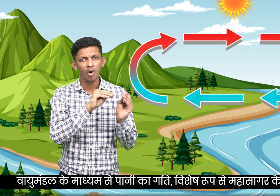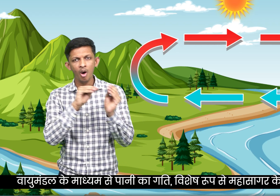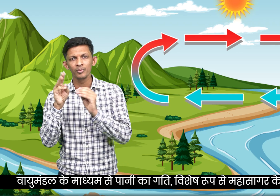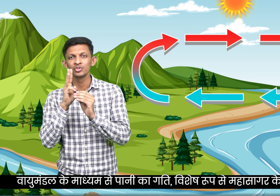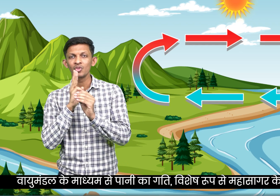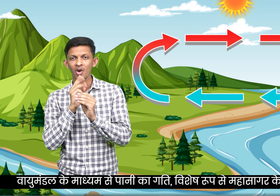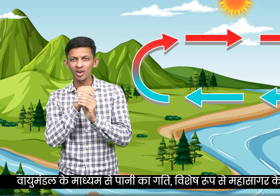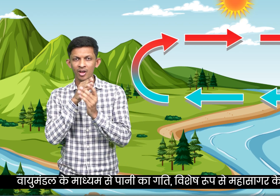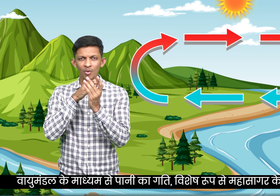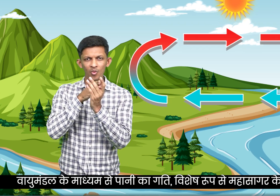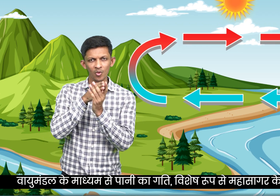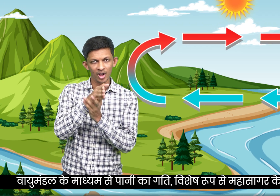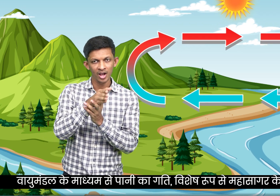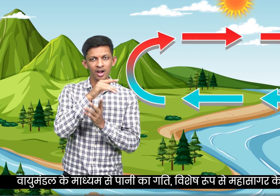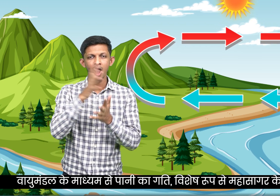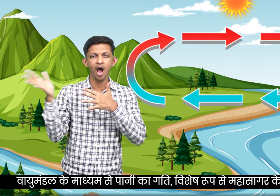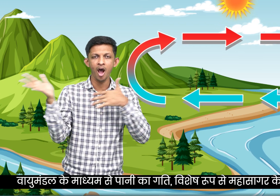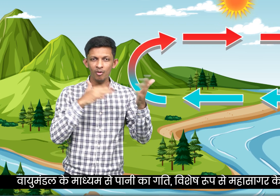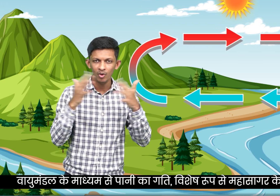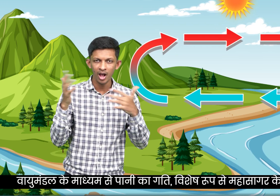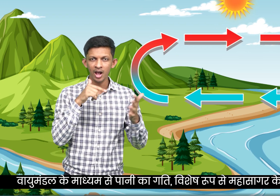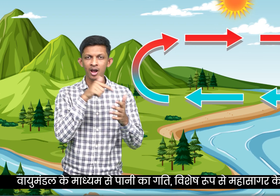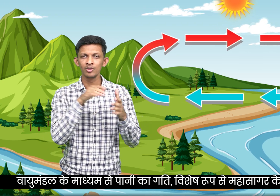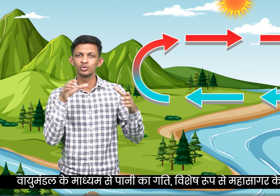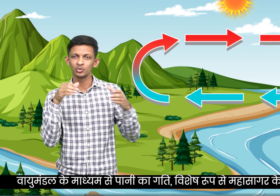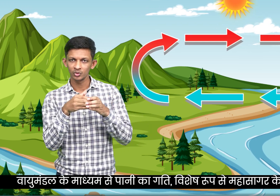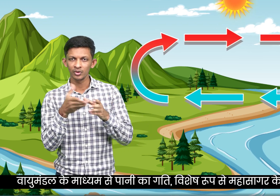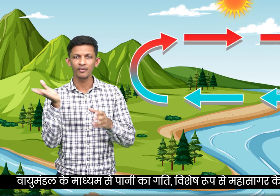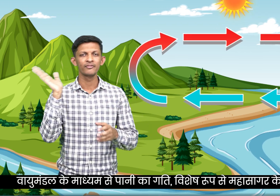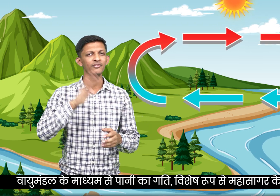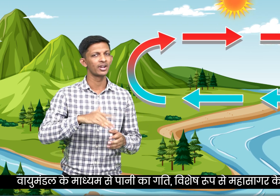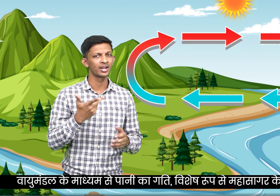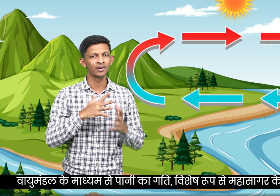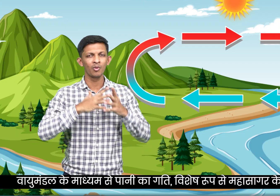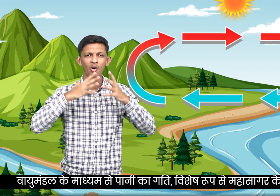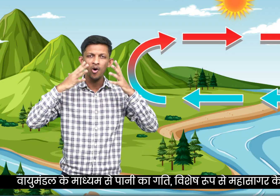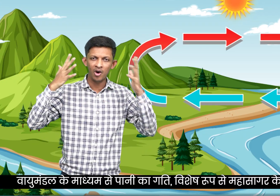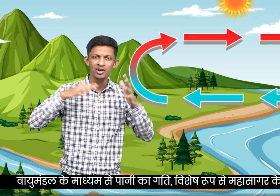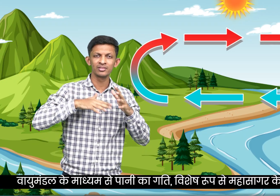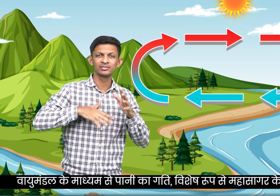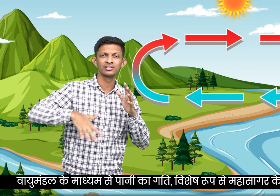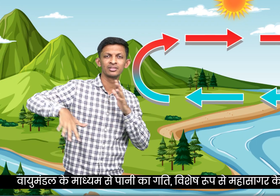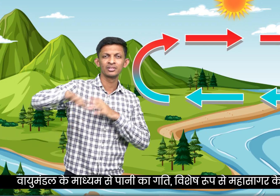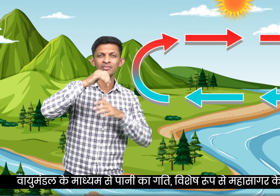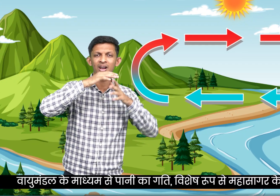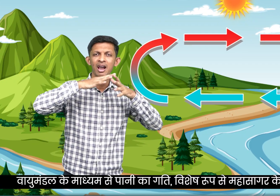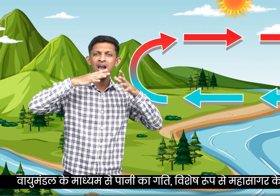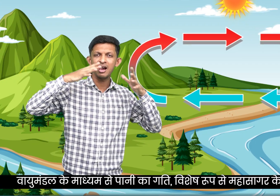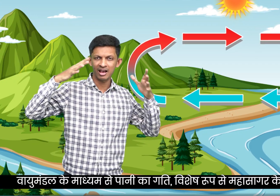वायुमंडल के माध्यम से पानी का गति विशेष रूप में महासागर के ऊपर